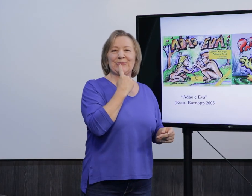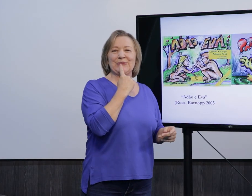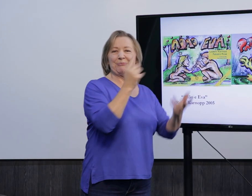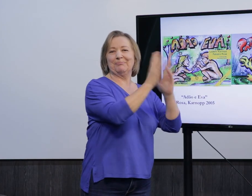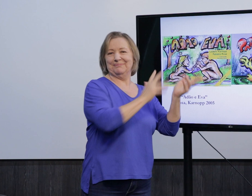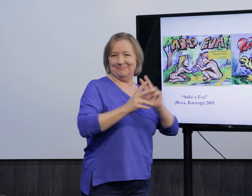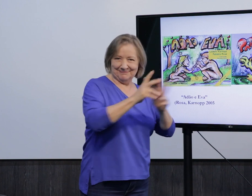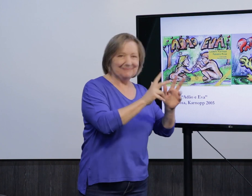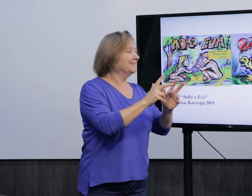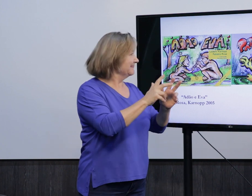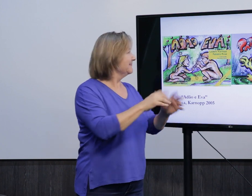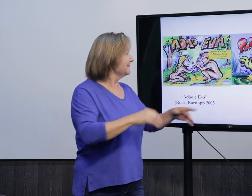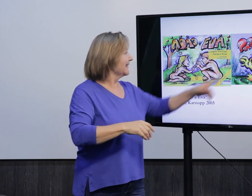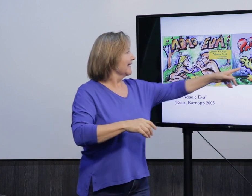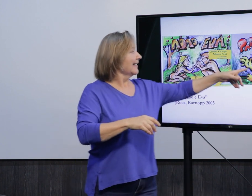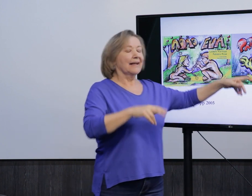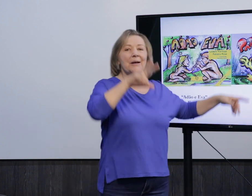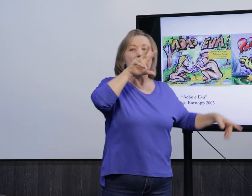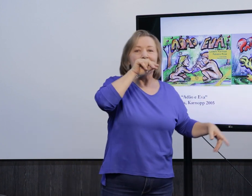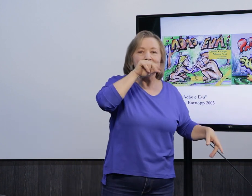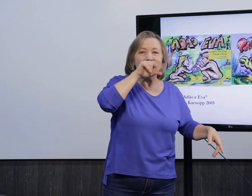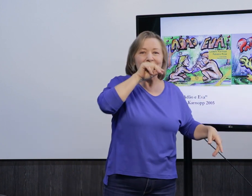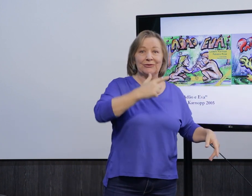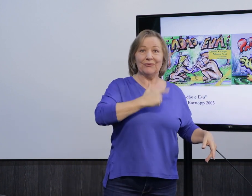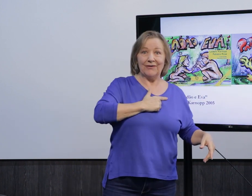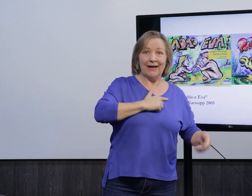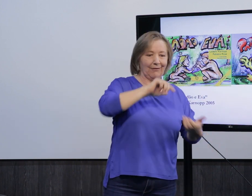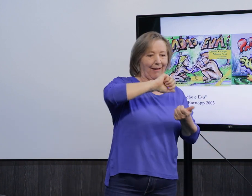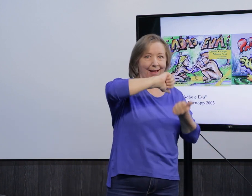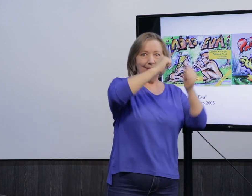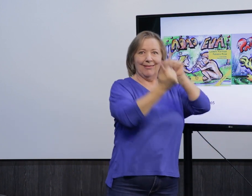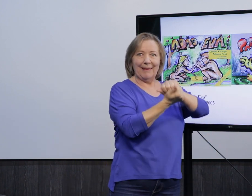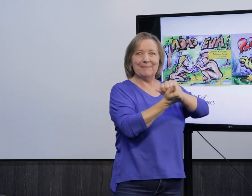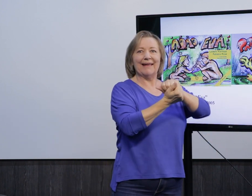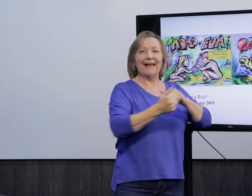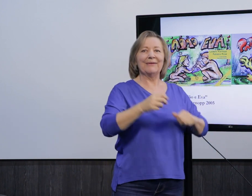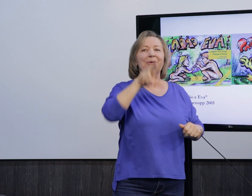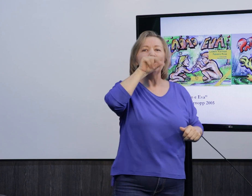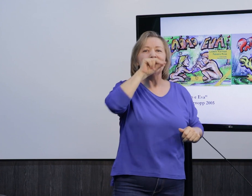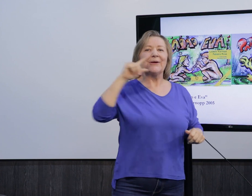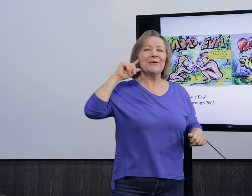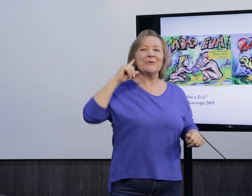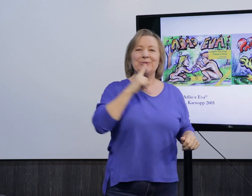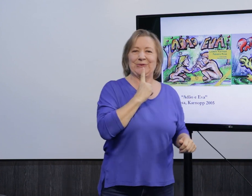aqui né os dois são surdos né tô sinalizando O Patinho Feio né virou a depressão ali